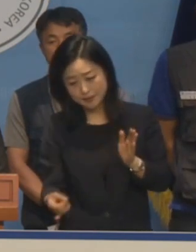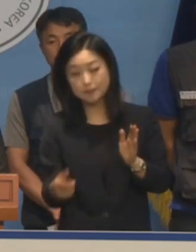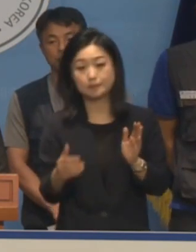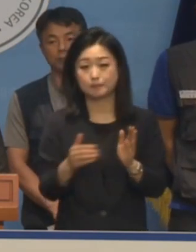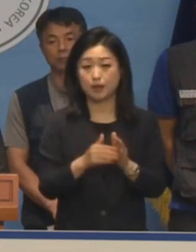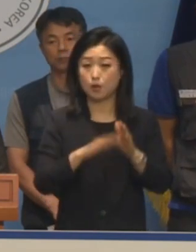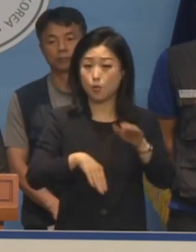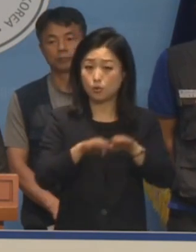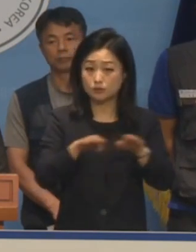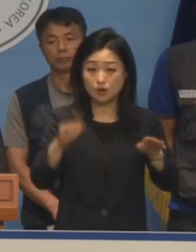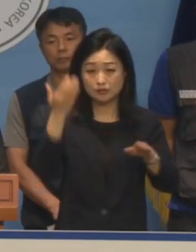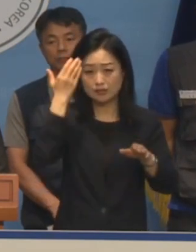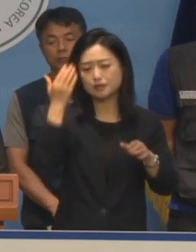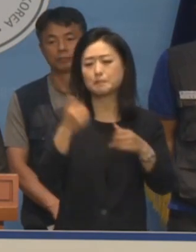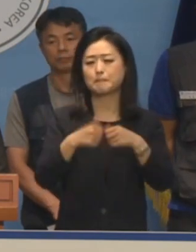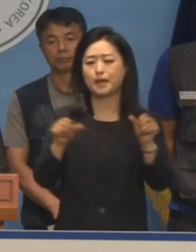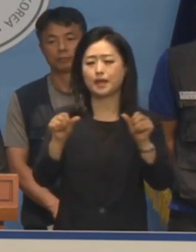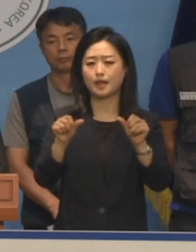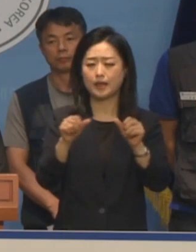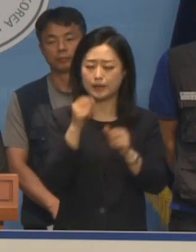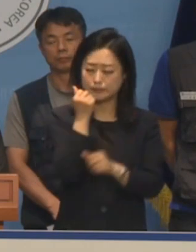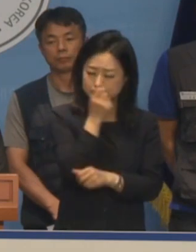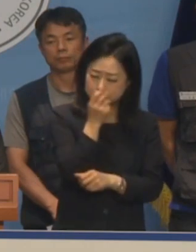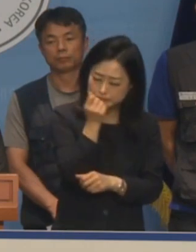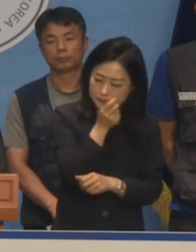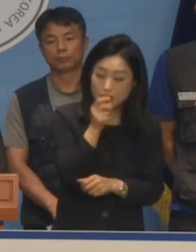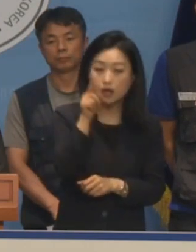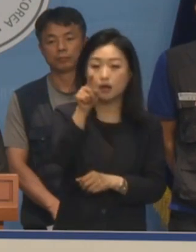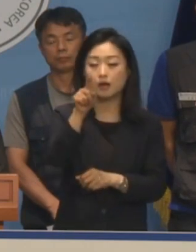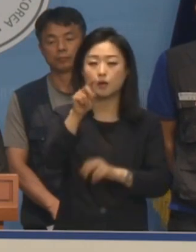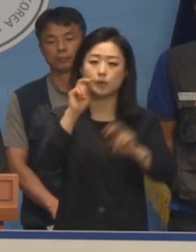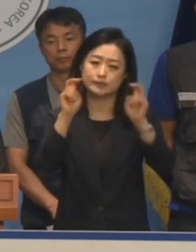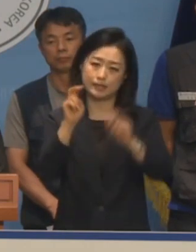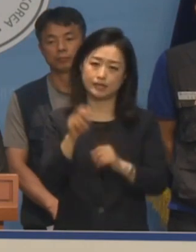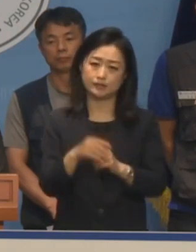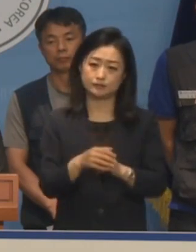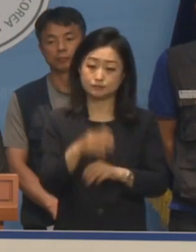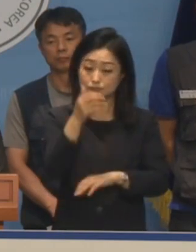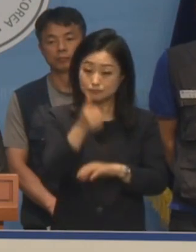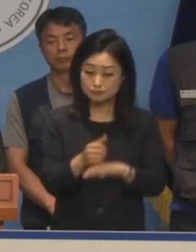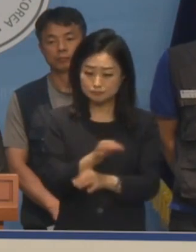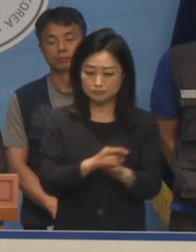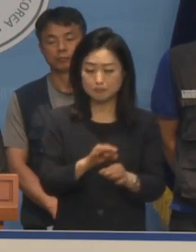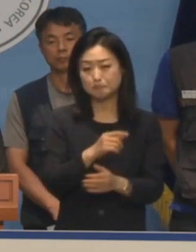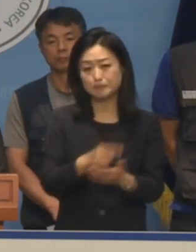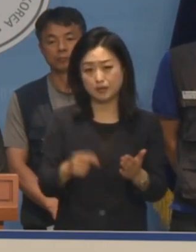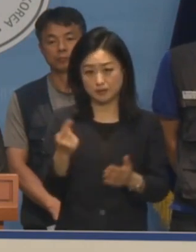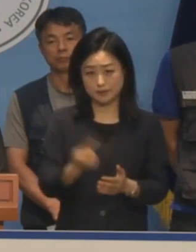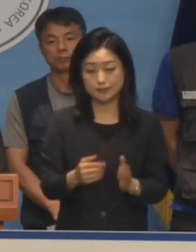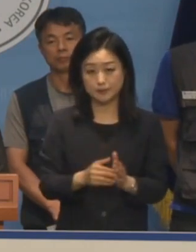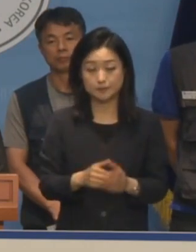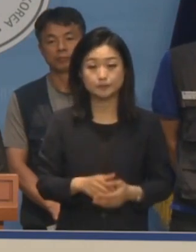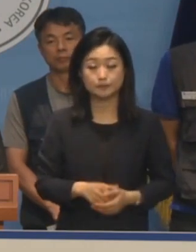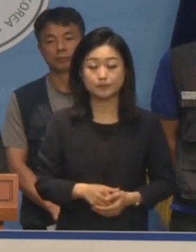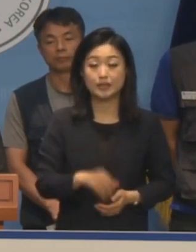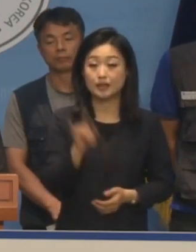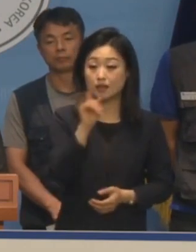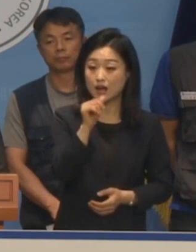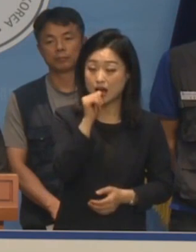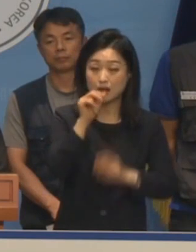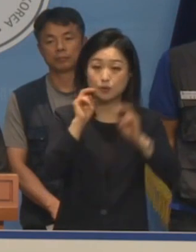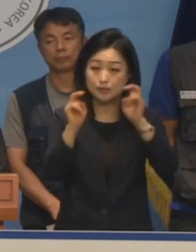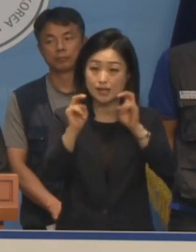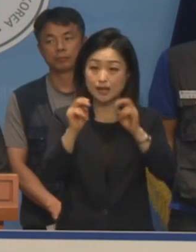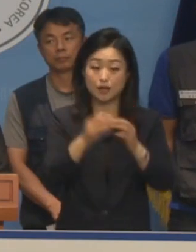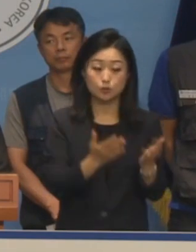공정과 상식을 깬 편법과 꼼수는 기업과 경제를 망치는 길입니다 현대제철은